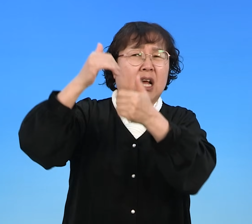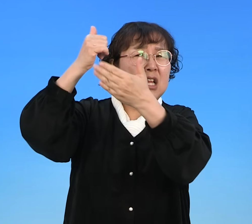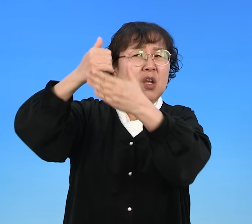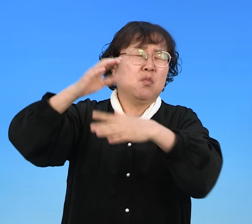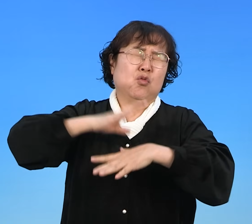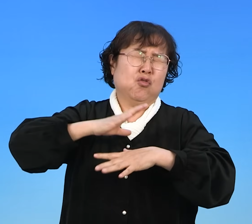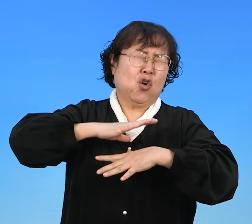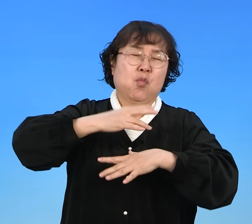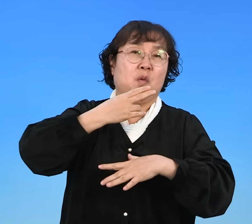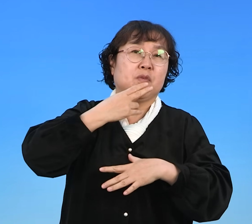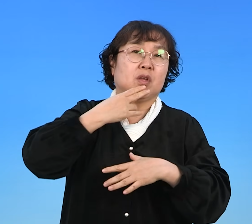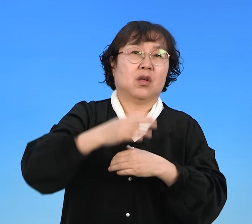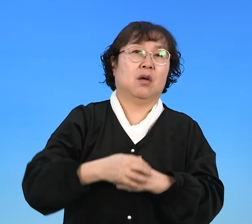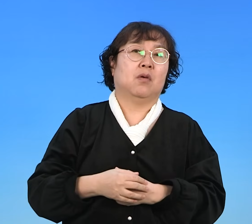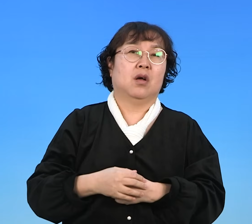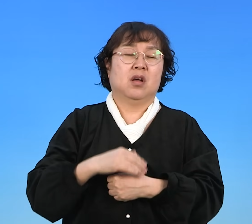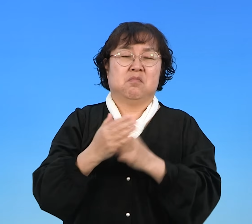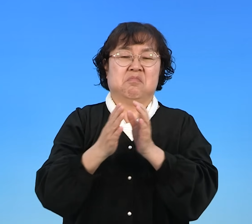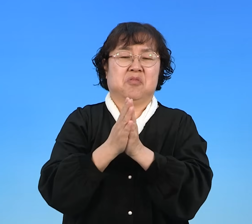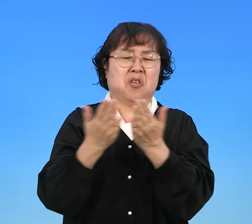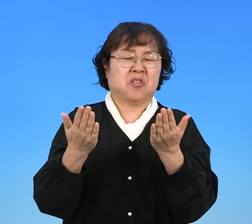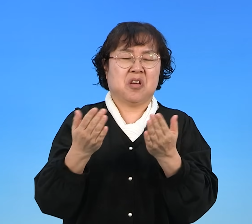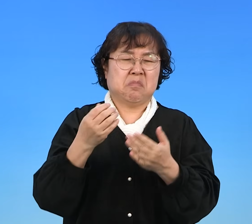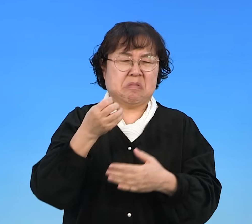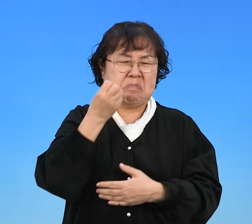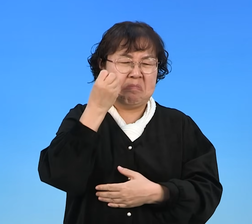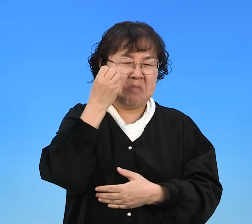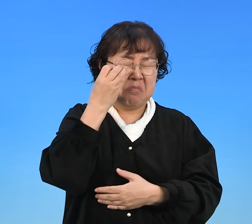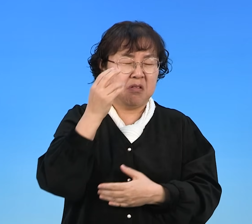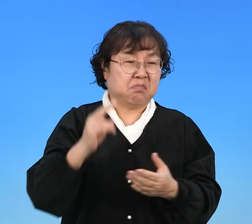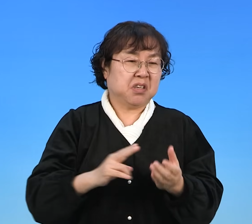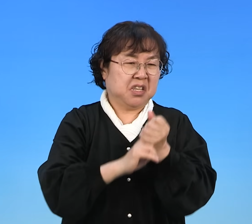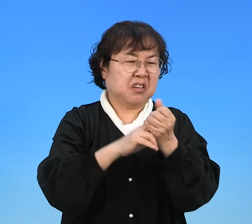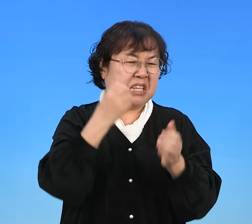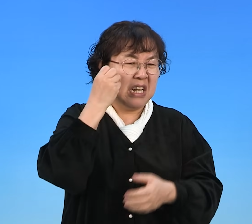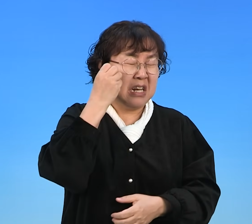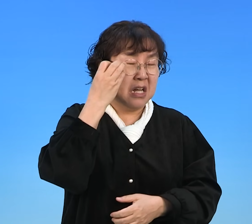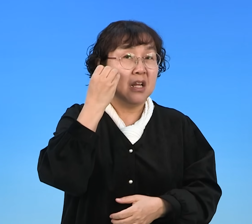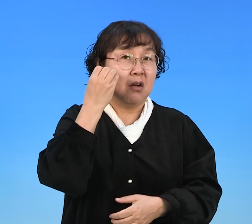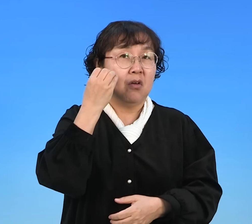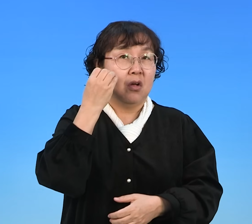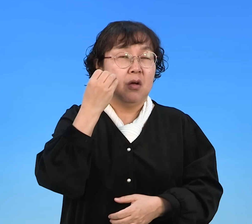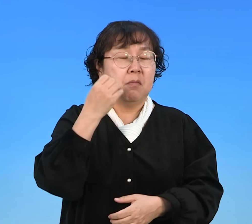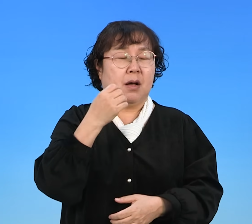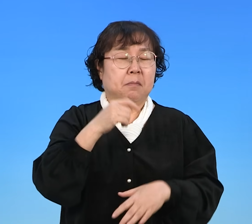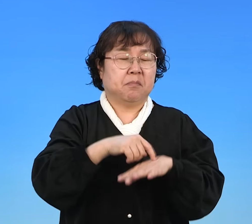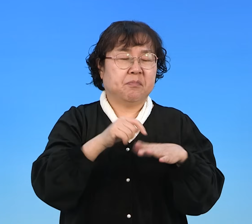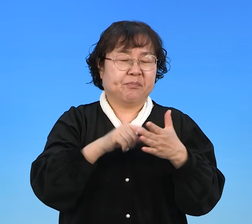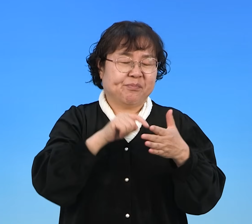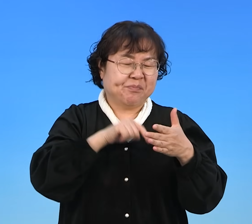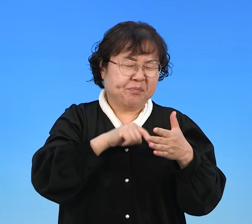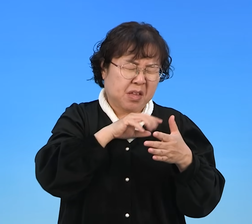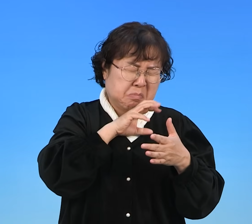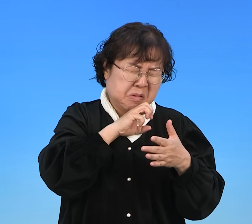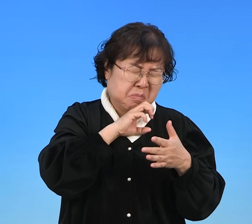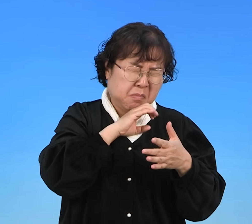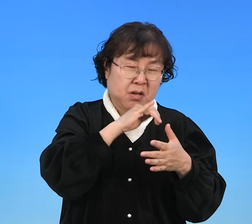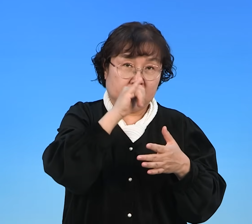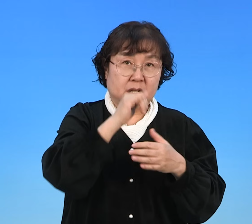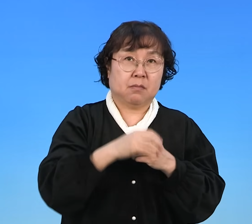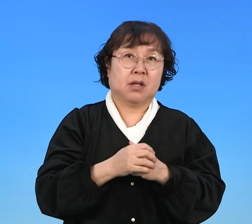같아요. 성경 이게 말도 안 되는 거, 이게 이런 기적이 어떻게 일어나느냐고 이런 생각이 나오고,